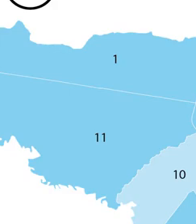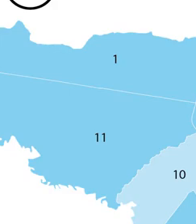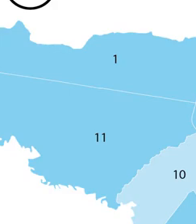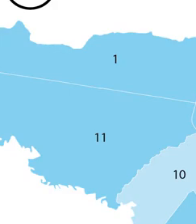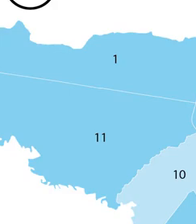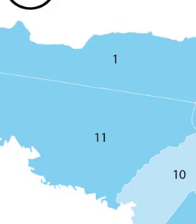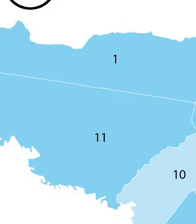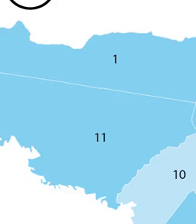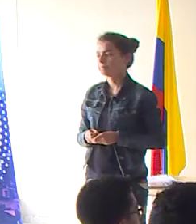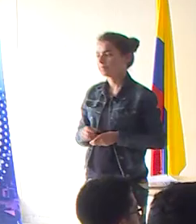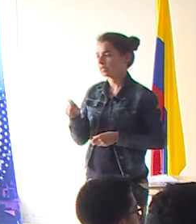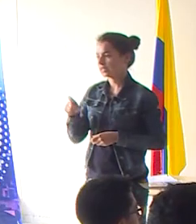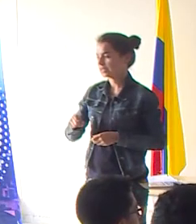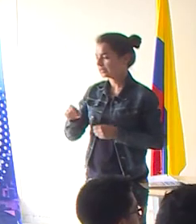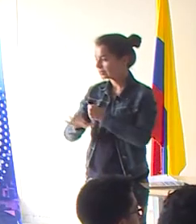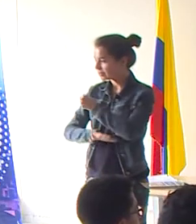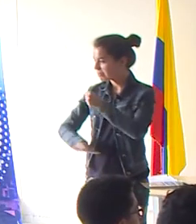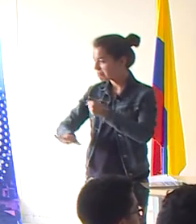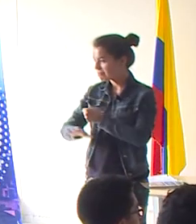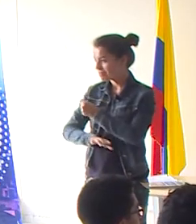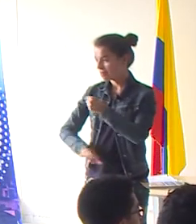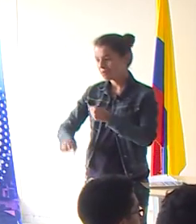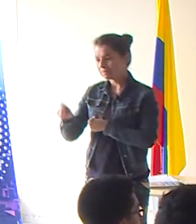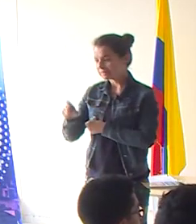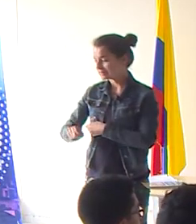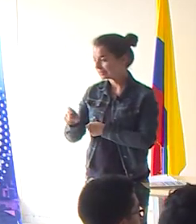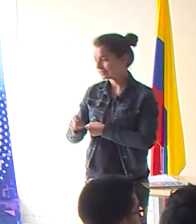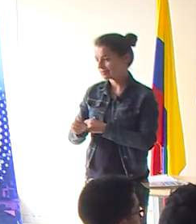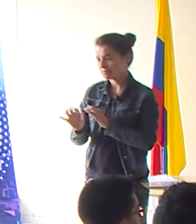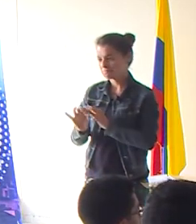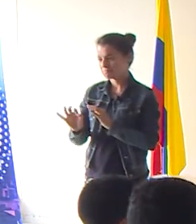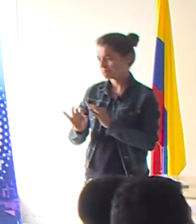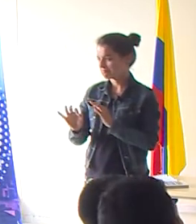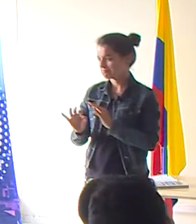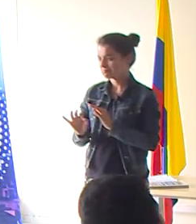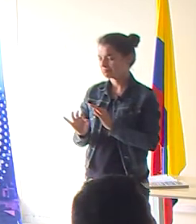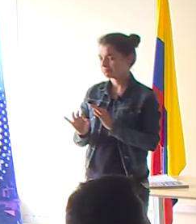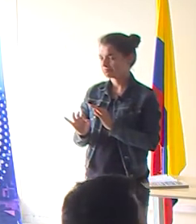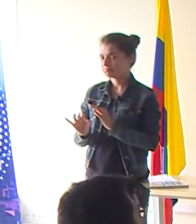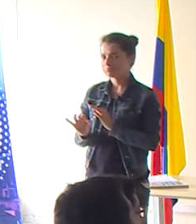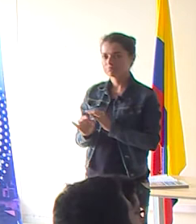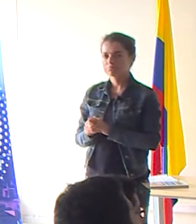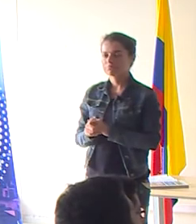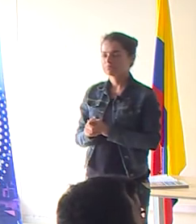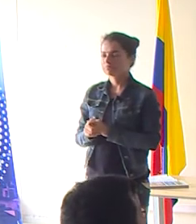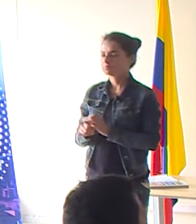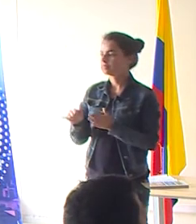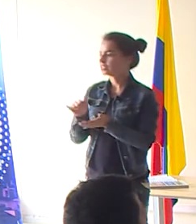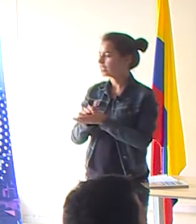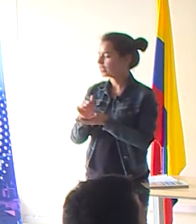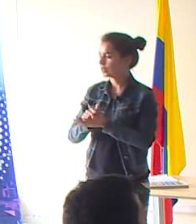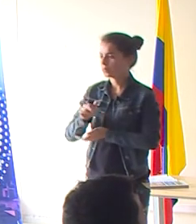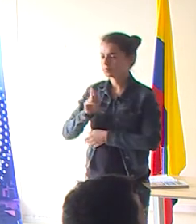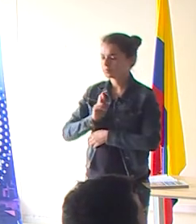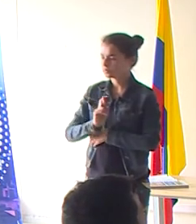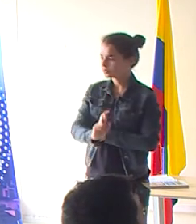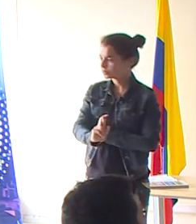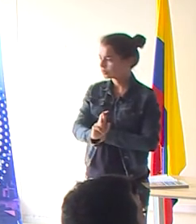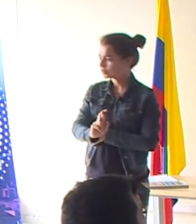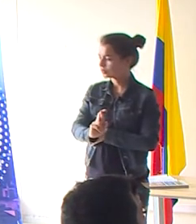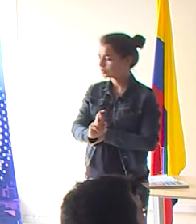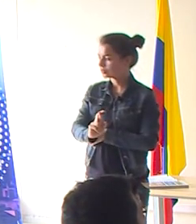necesidades básicas insatisfechas de nuevo nuestro flanco sur está en